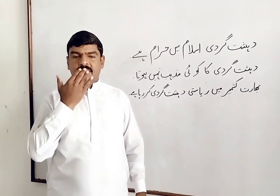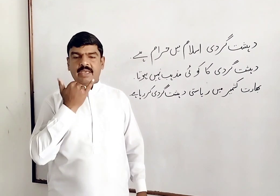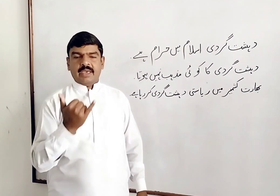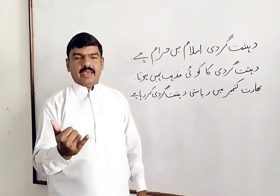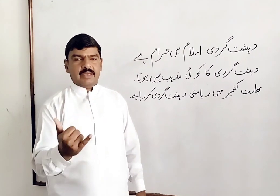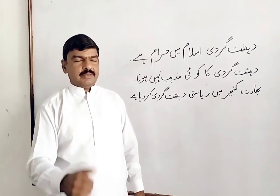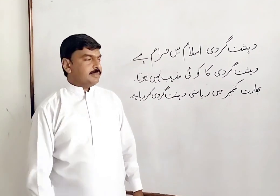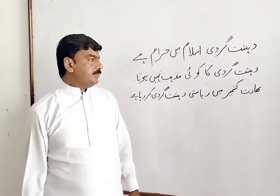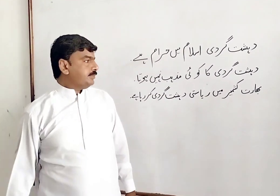है।